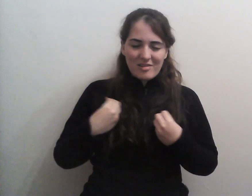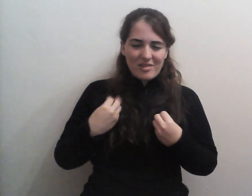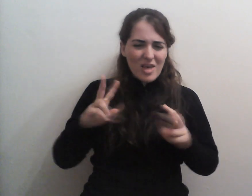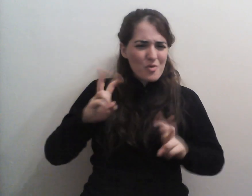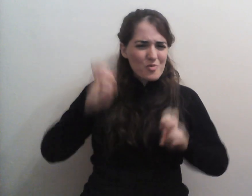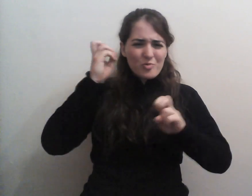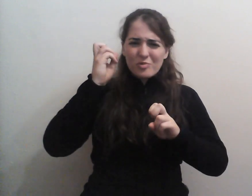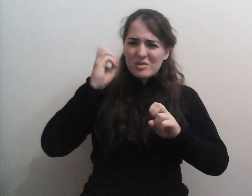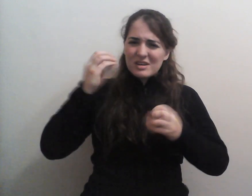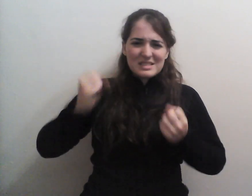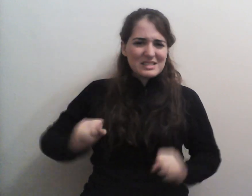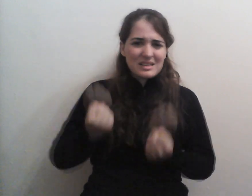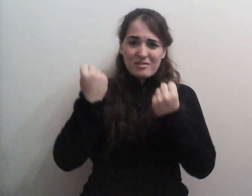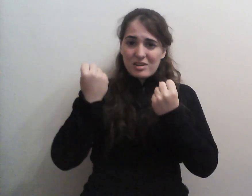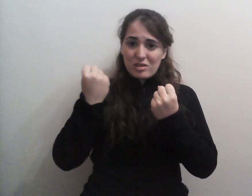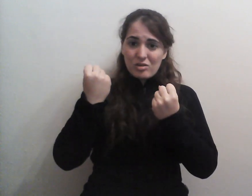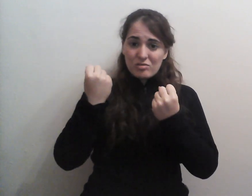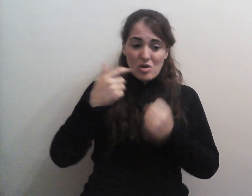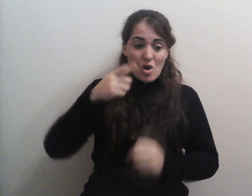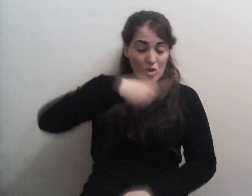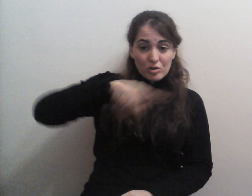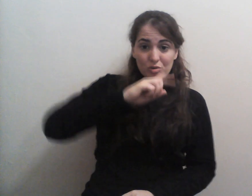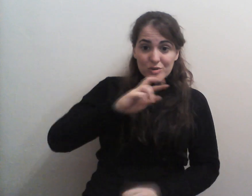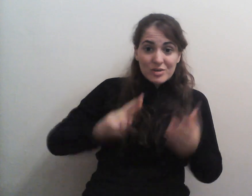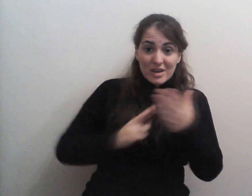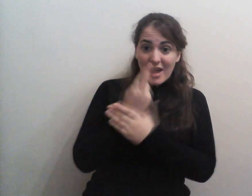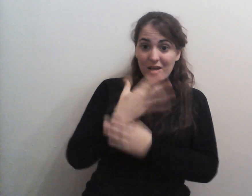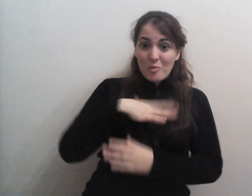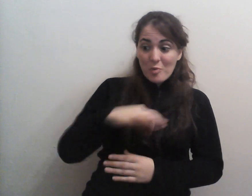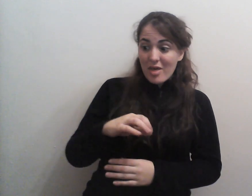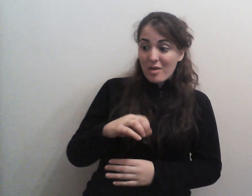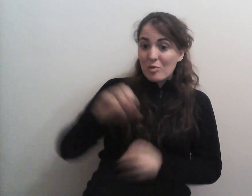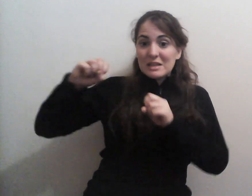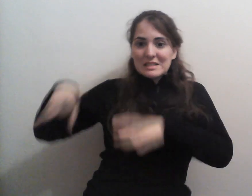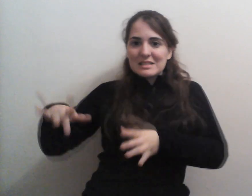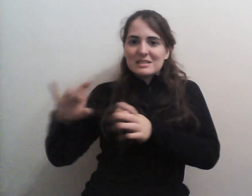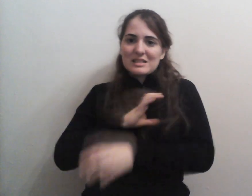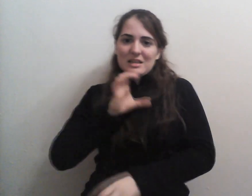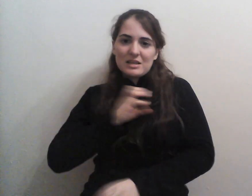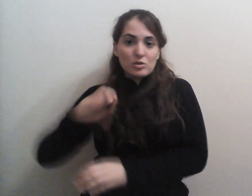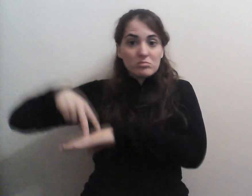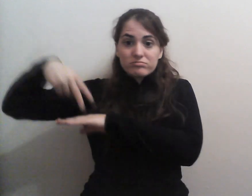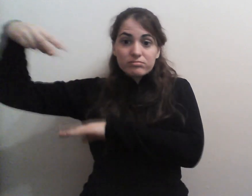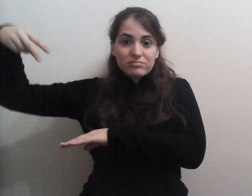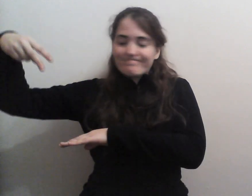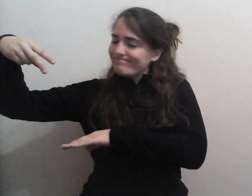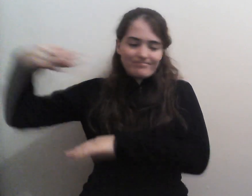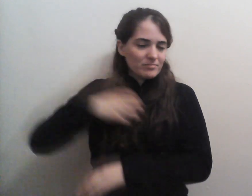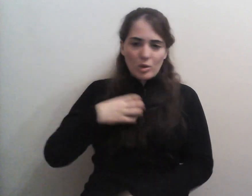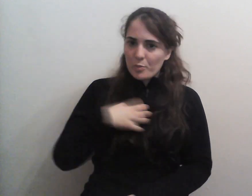ser regenerados sin la resurrección de Cristo. Así que no puedo hacer nada sino acabar este mensaje